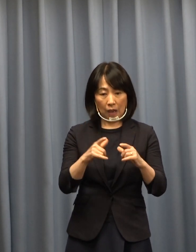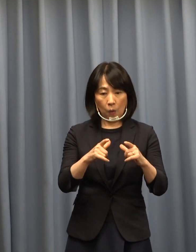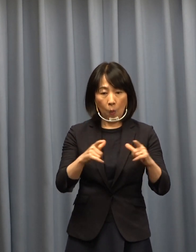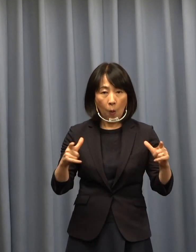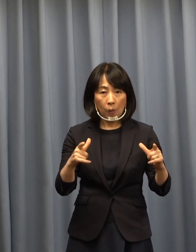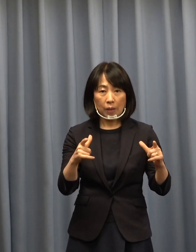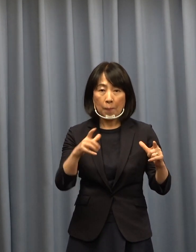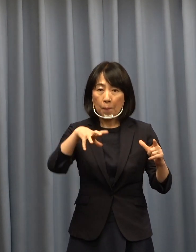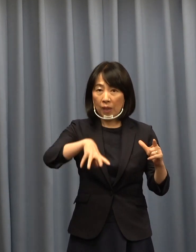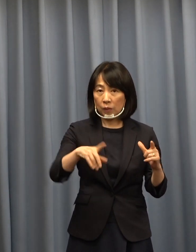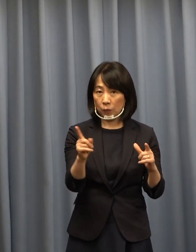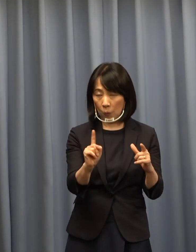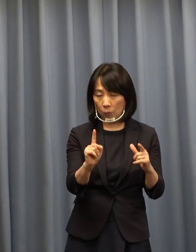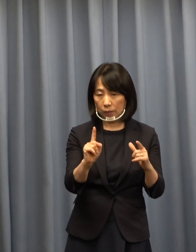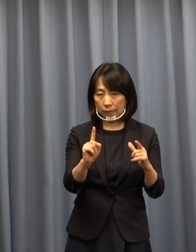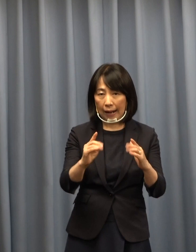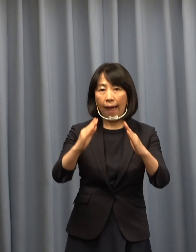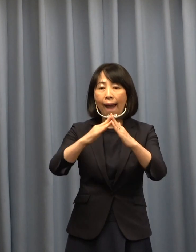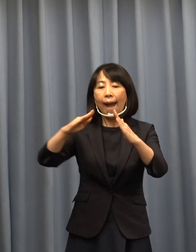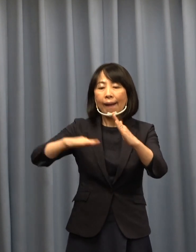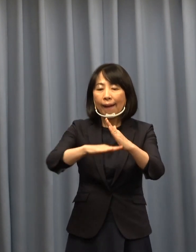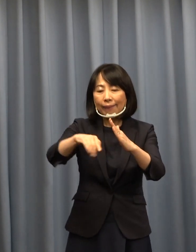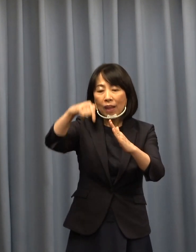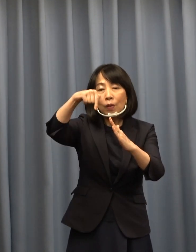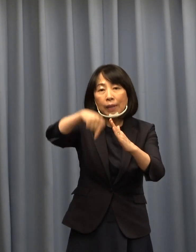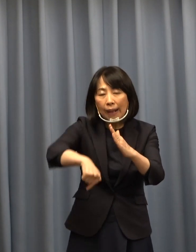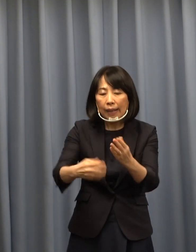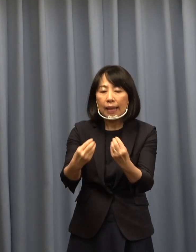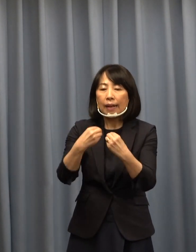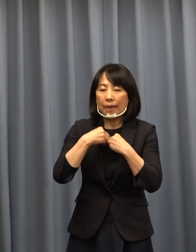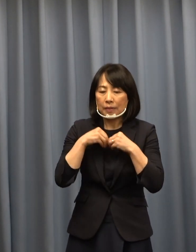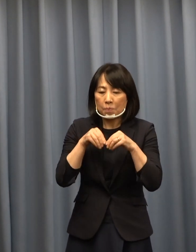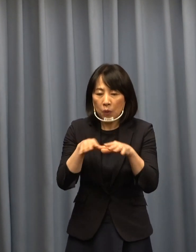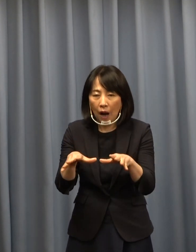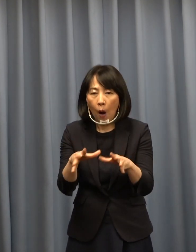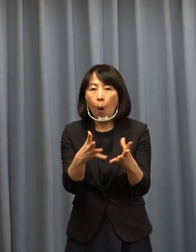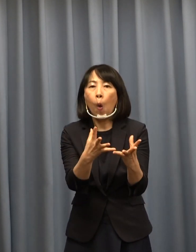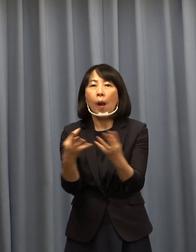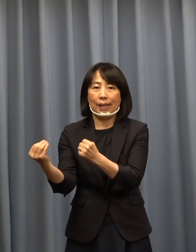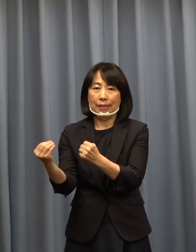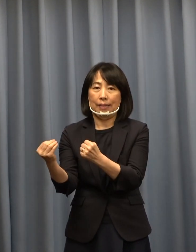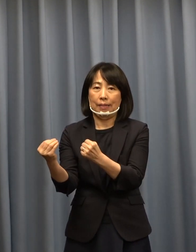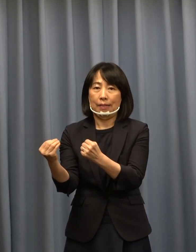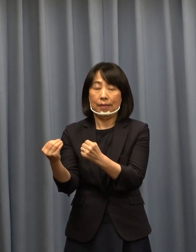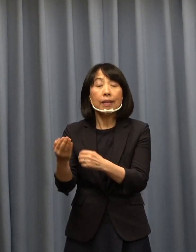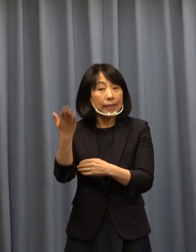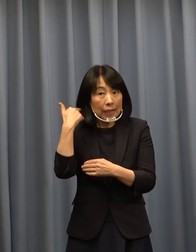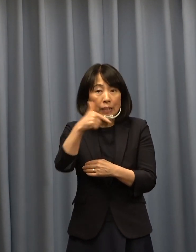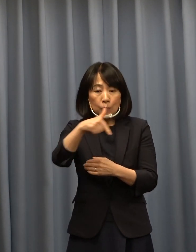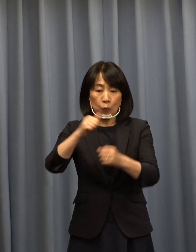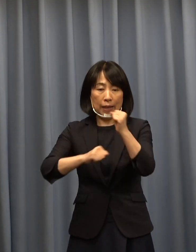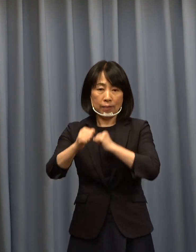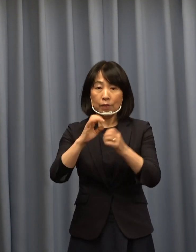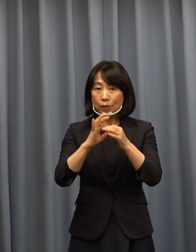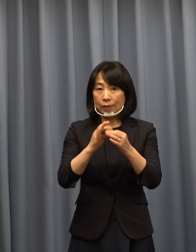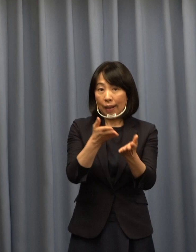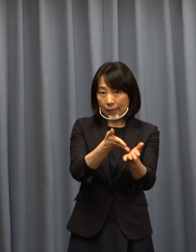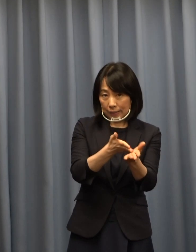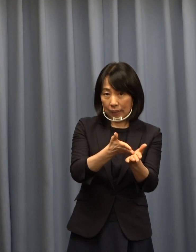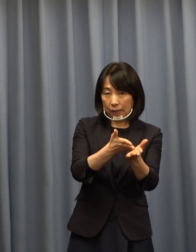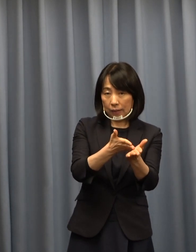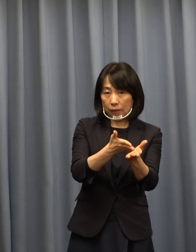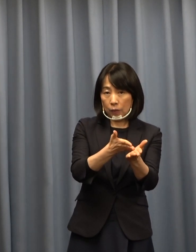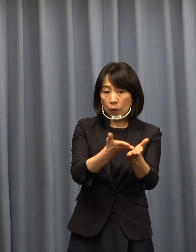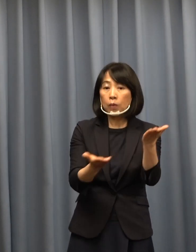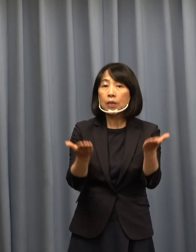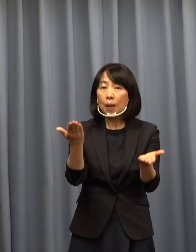は家庭内感染、これが圧倒的に多い。今、部活の話をしましたけれども、家庭内